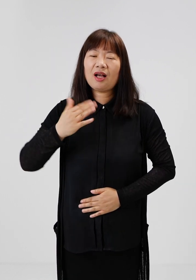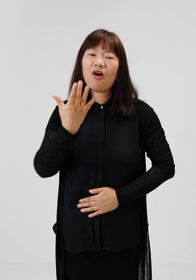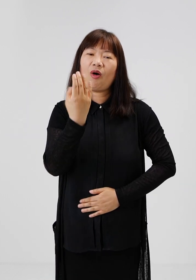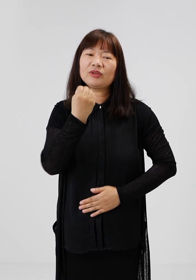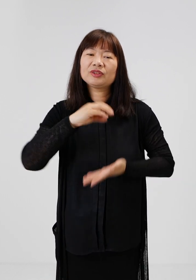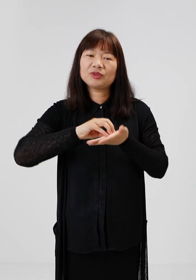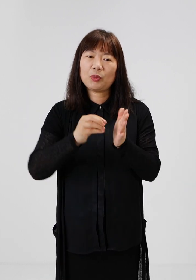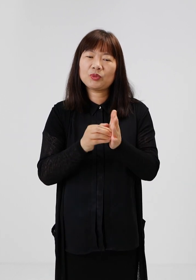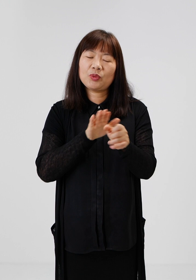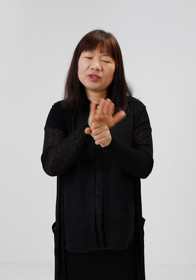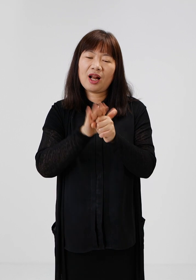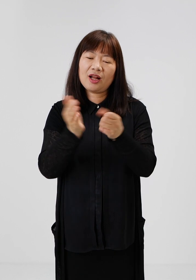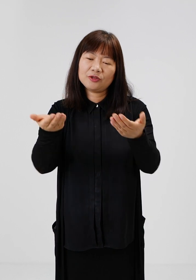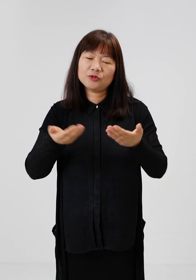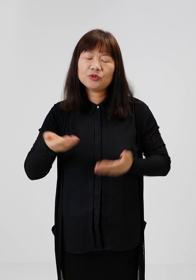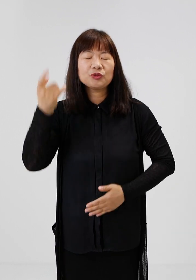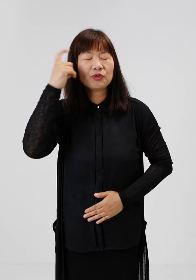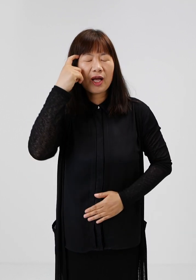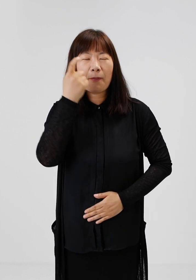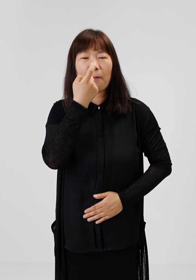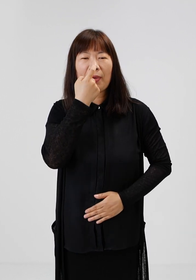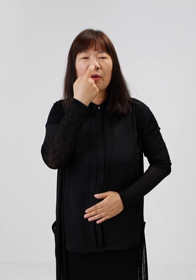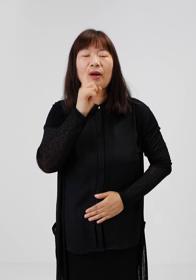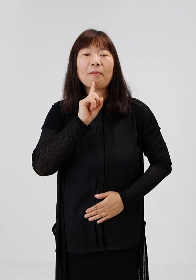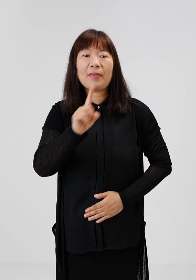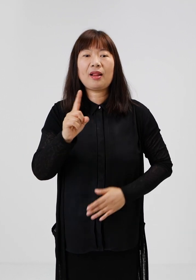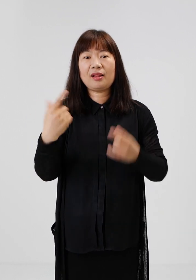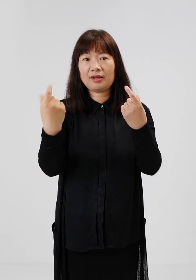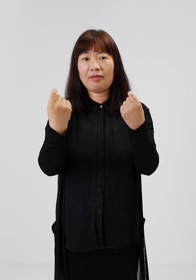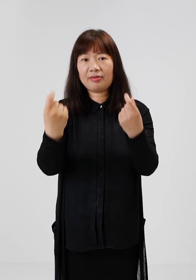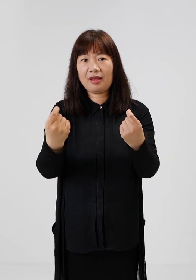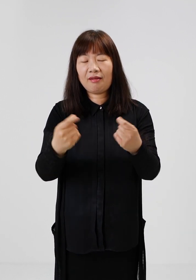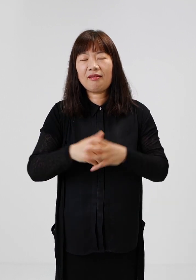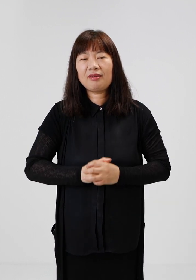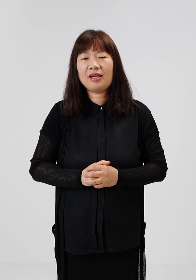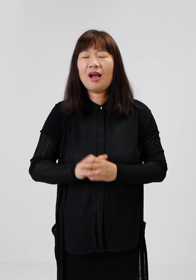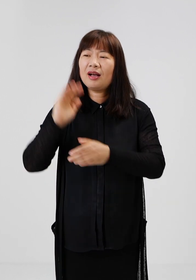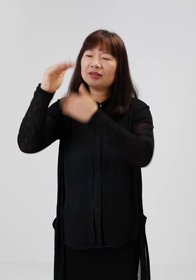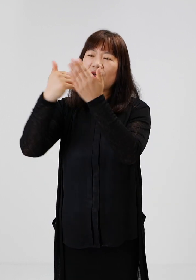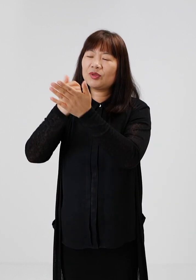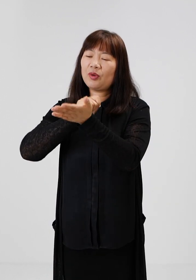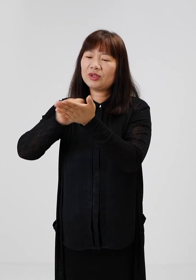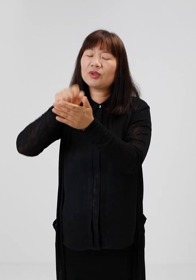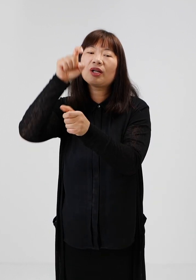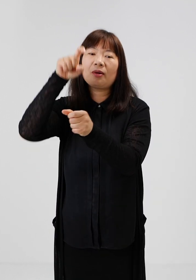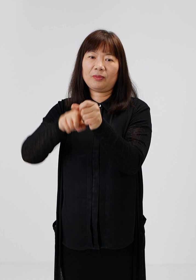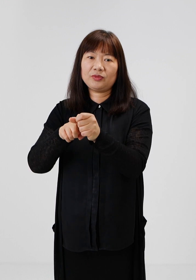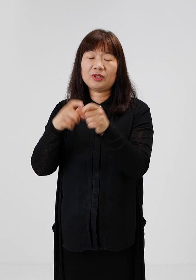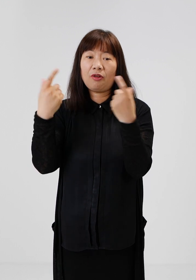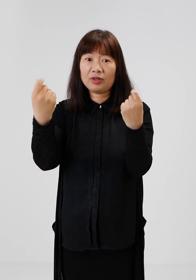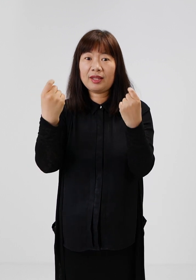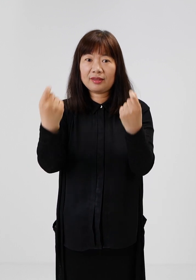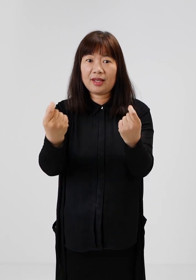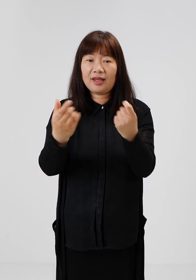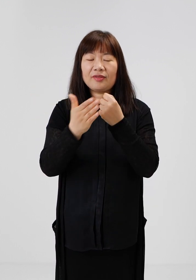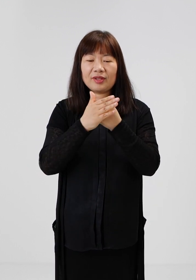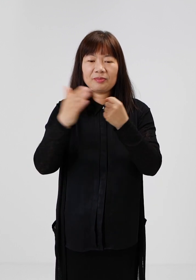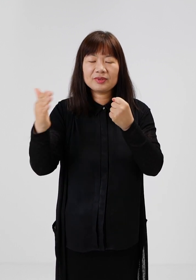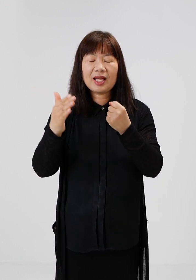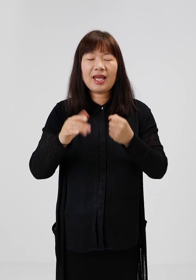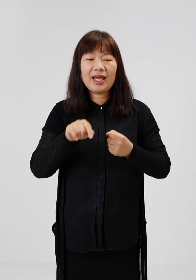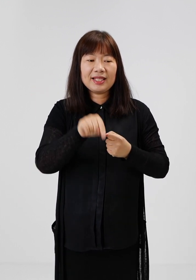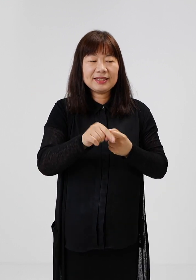얼마나 사랑하시는가를 배우라는 얘기예요. 그게 성경 기록의 목적이에요. 그래서